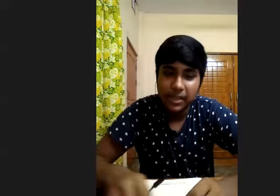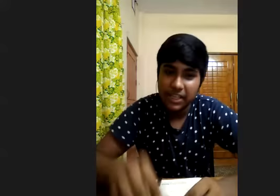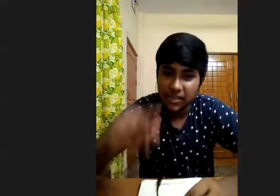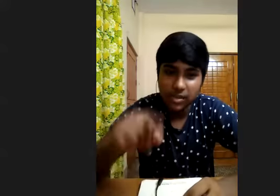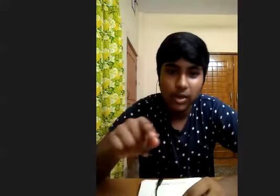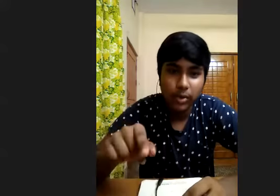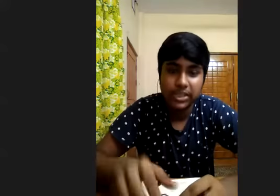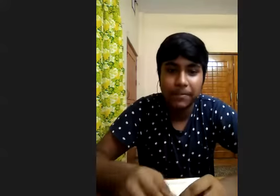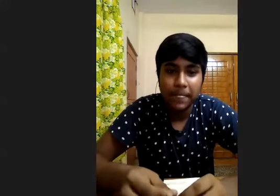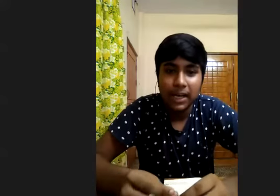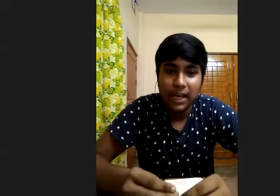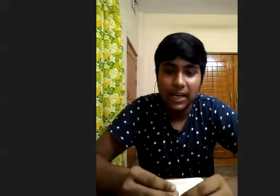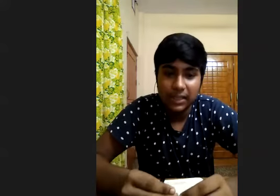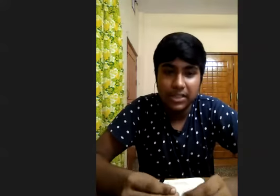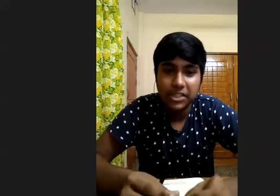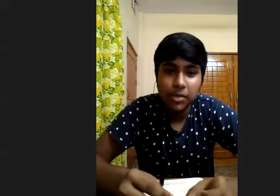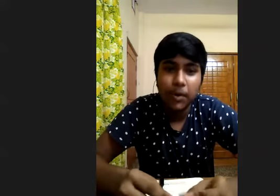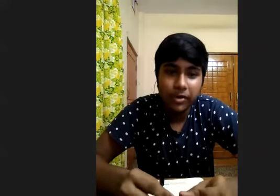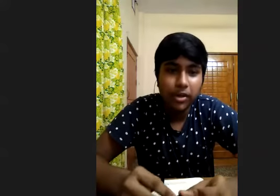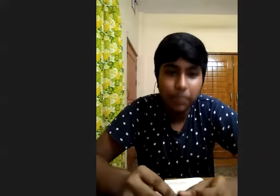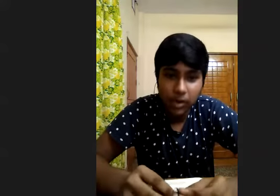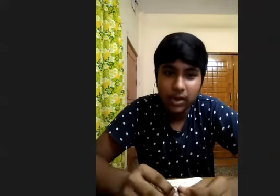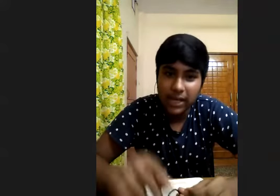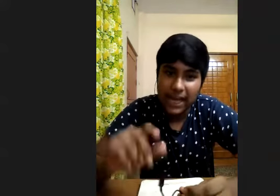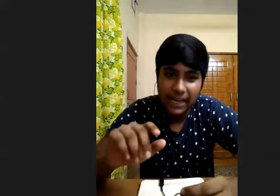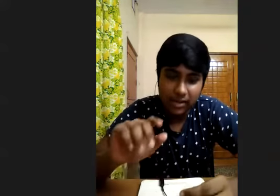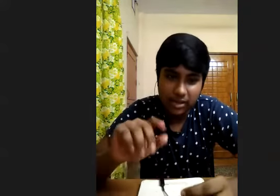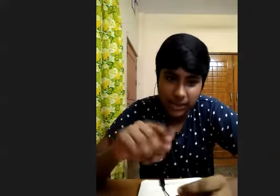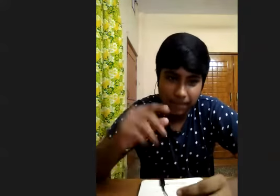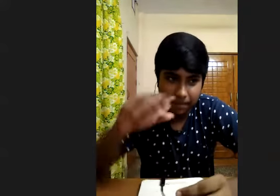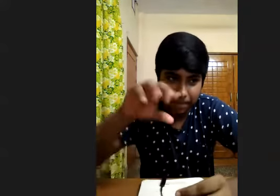Yes, no question. Did you borrow your book? And হচ্ছে